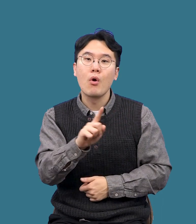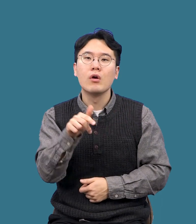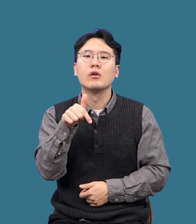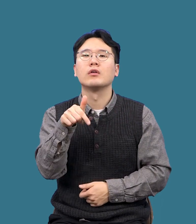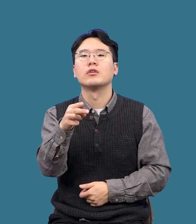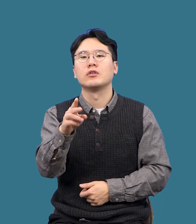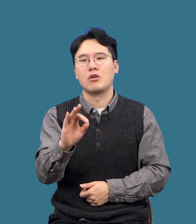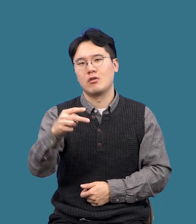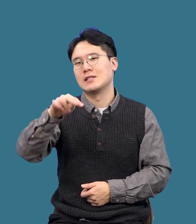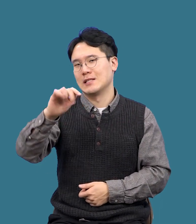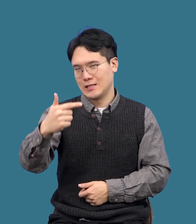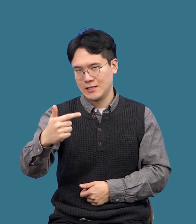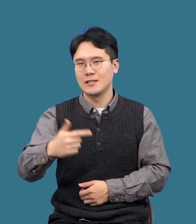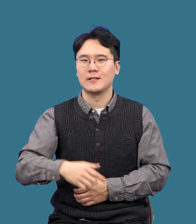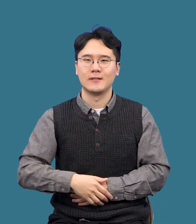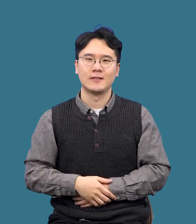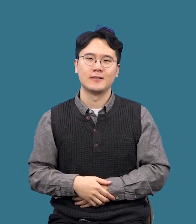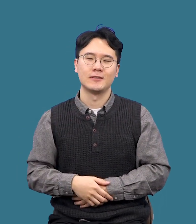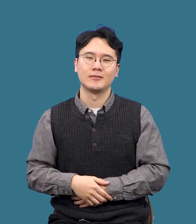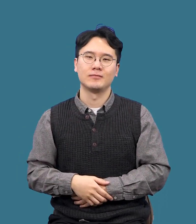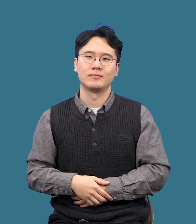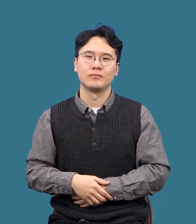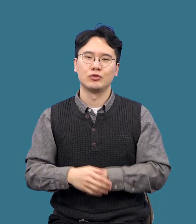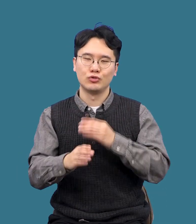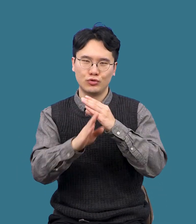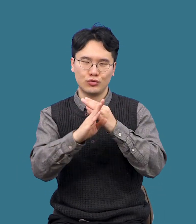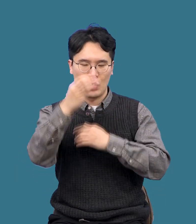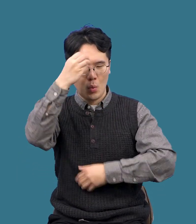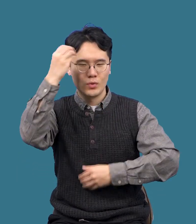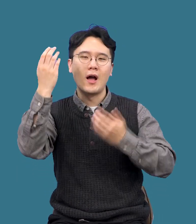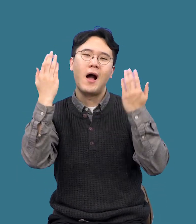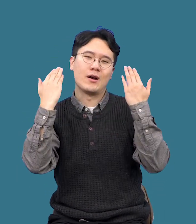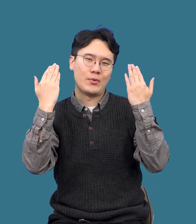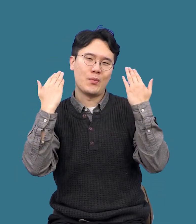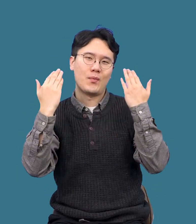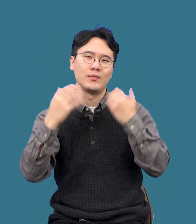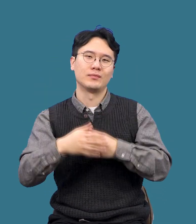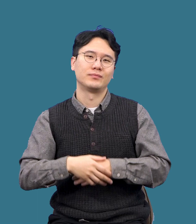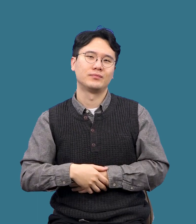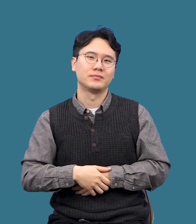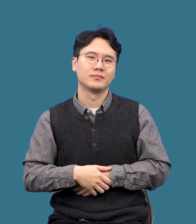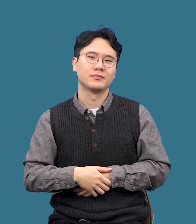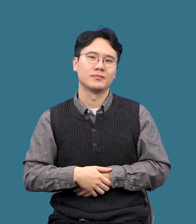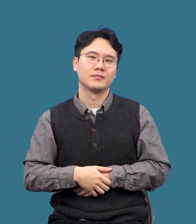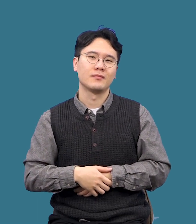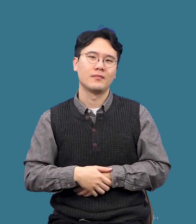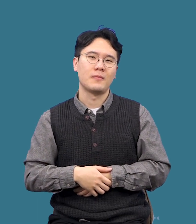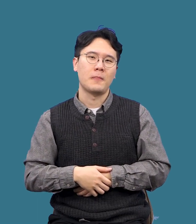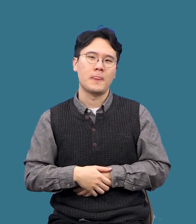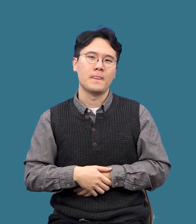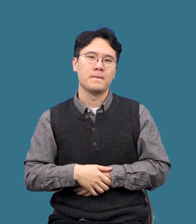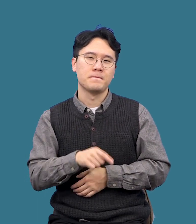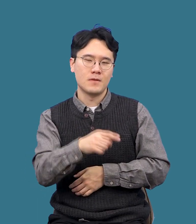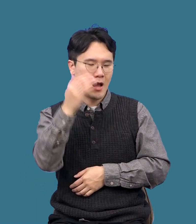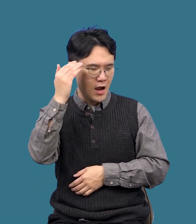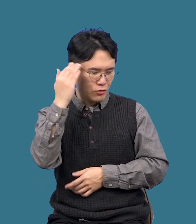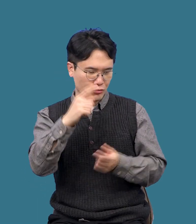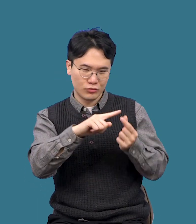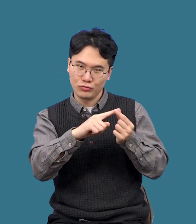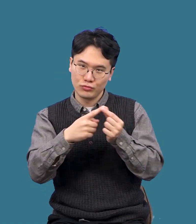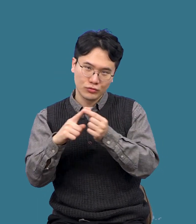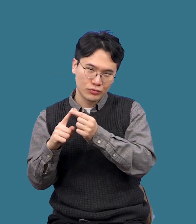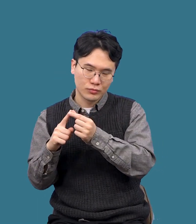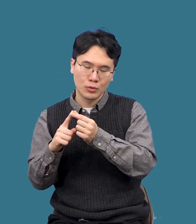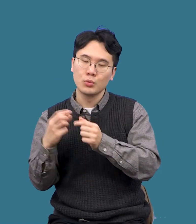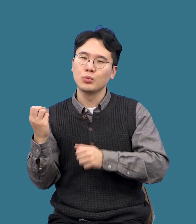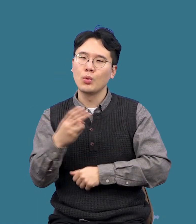경신중고등학교. 지금 해화동에 있어요. 네. 역시 국한문을 가르칩니다.